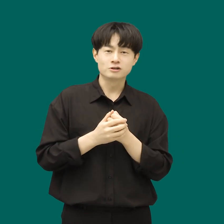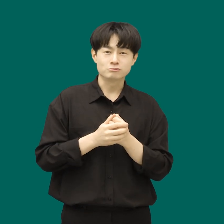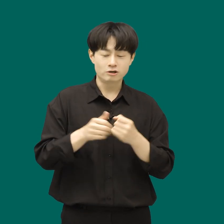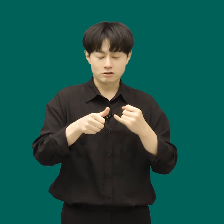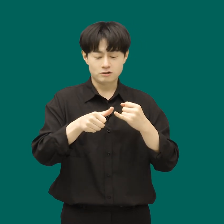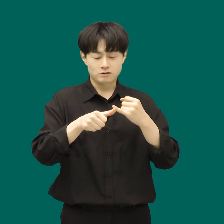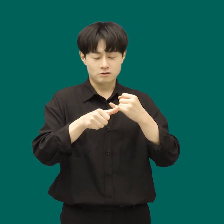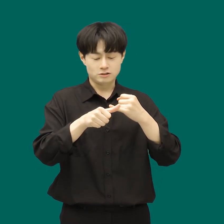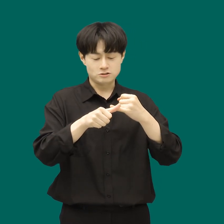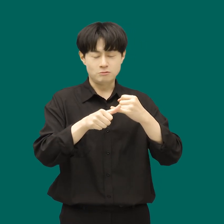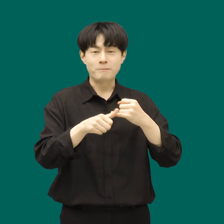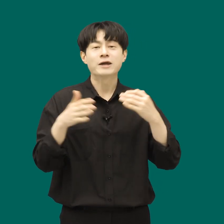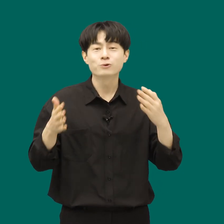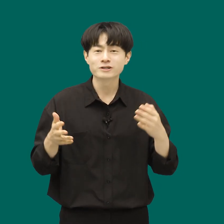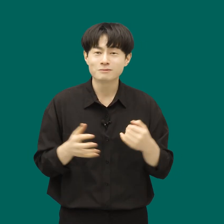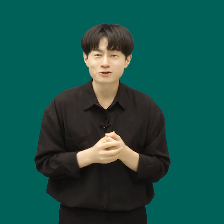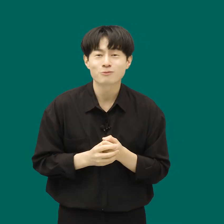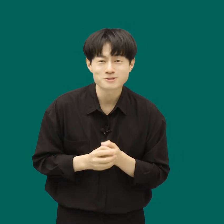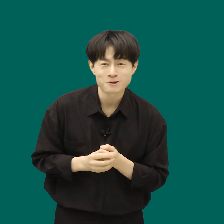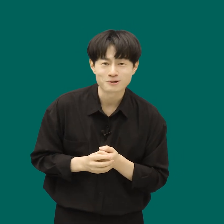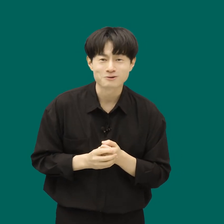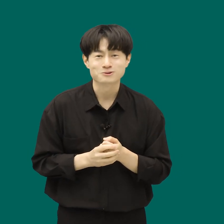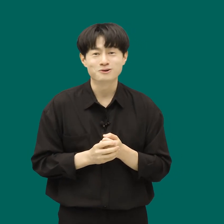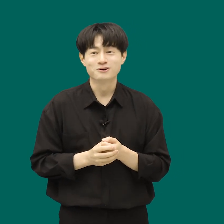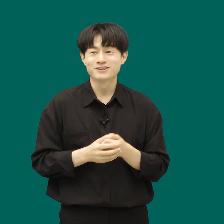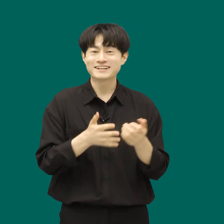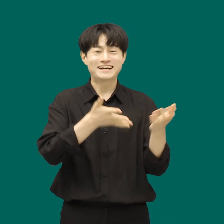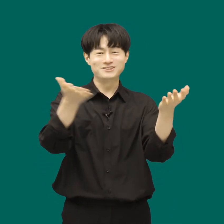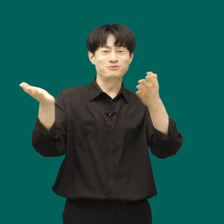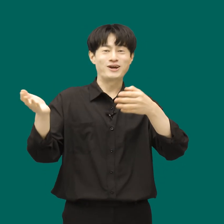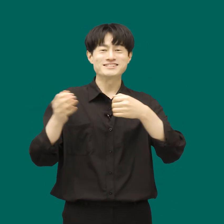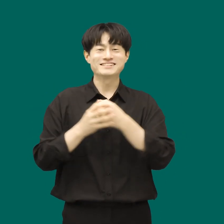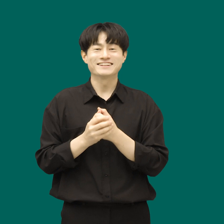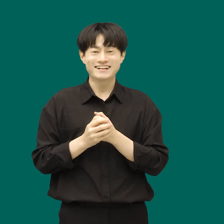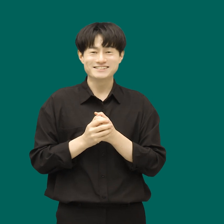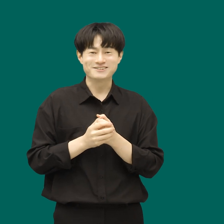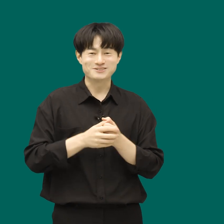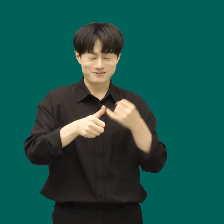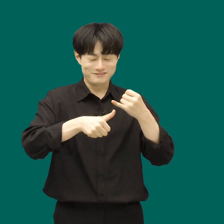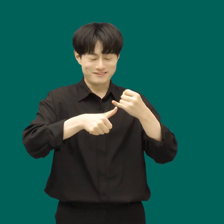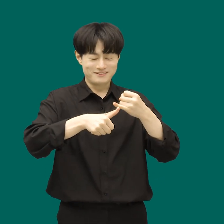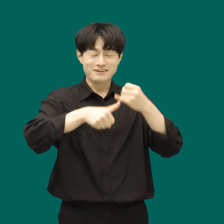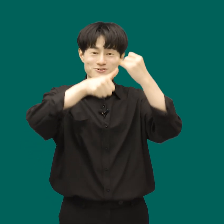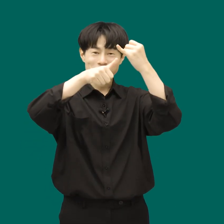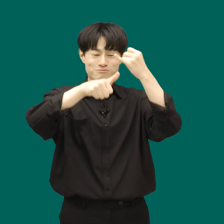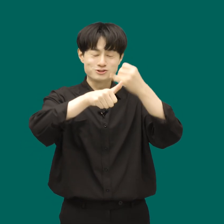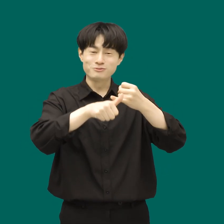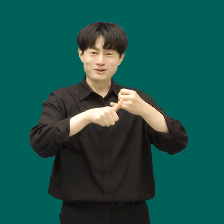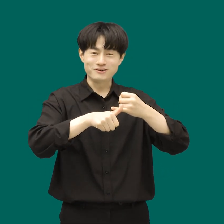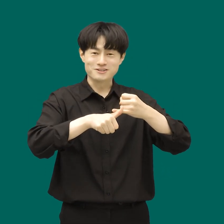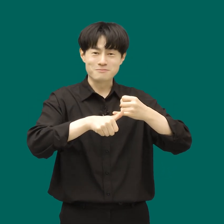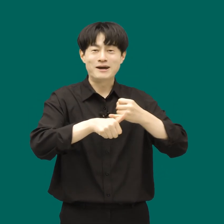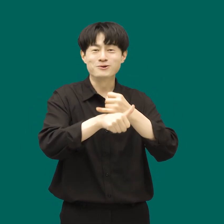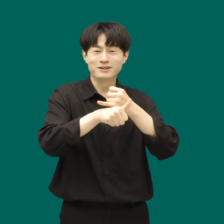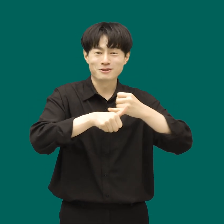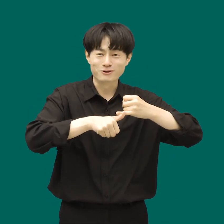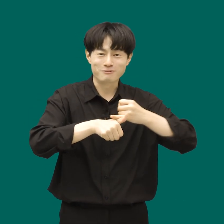하시더라고요. 그래서 뭐 바이올린을 한번 켜보세요 그랬거든요. 그러니까 다들 너무 굉장히 잘 따라 하시는 거죠. 우선은 붙여볼게요. 여기서 바이올린 한번 켜볼게요.